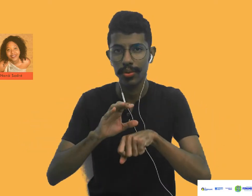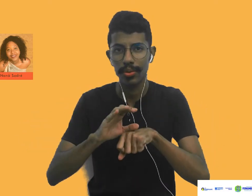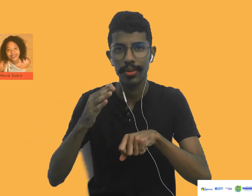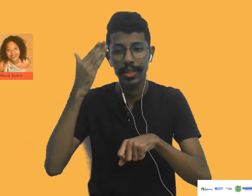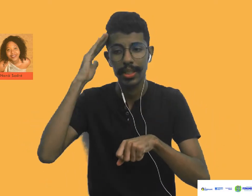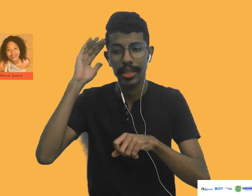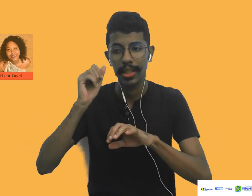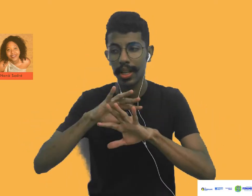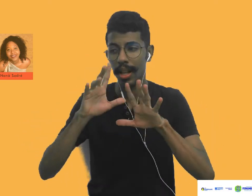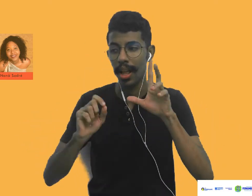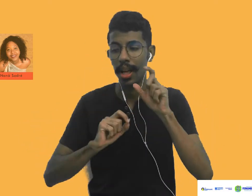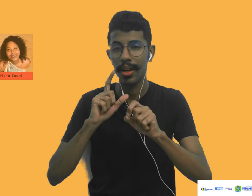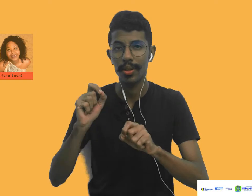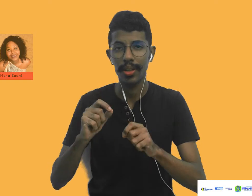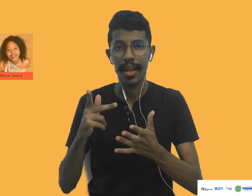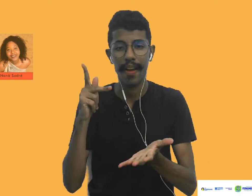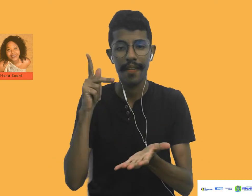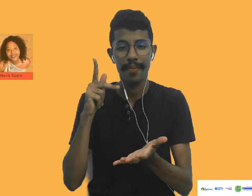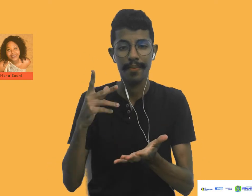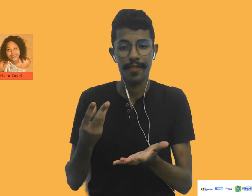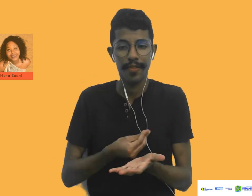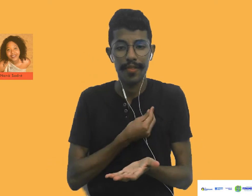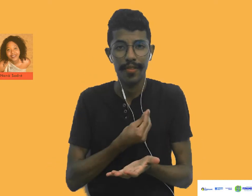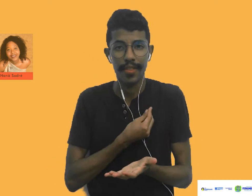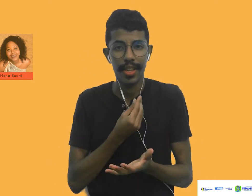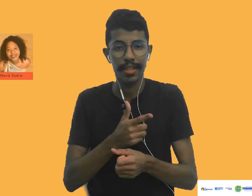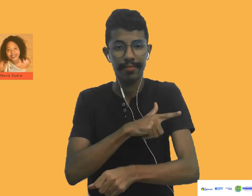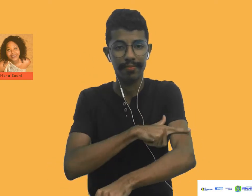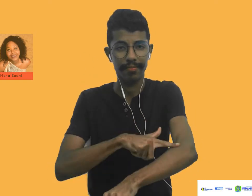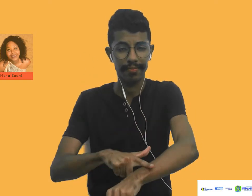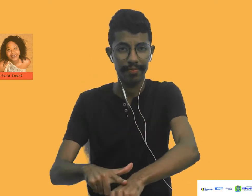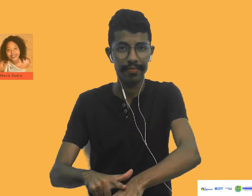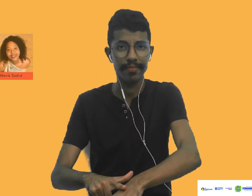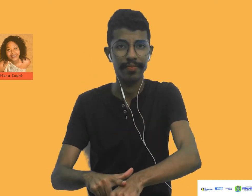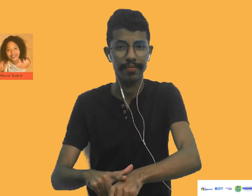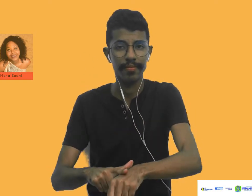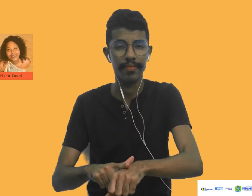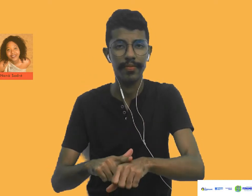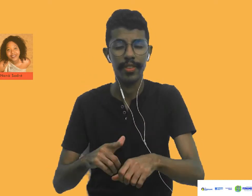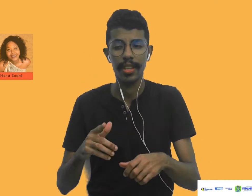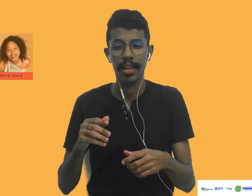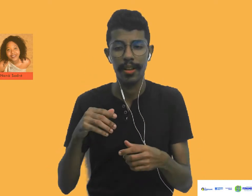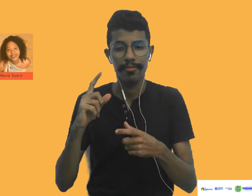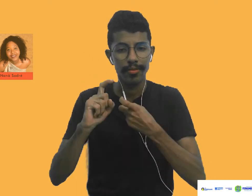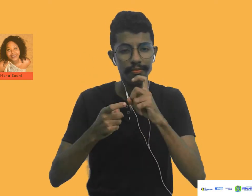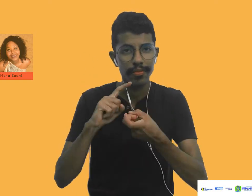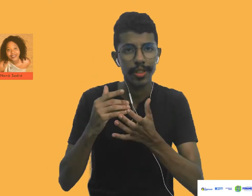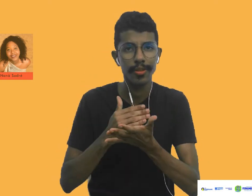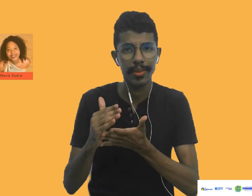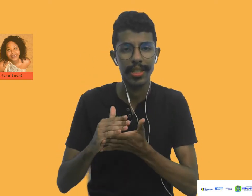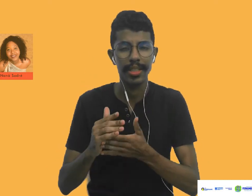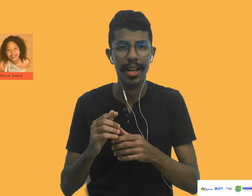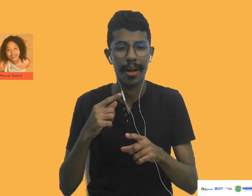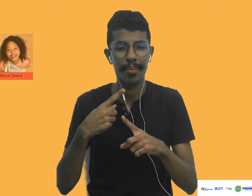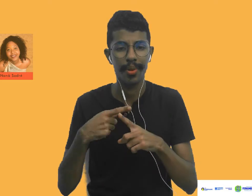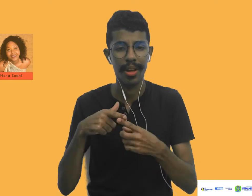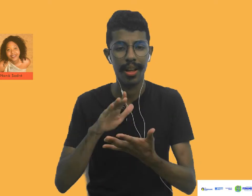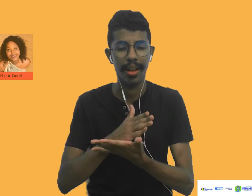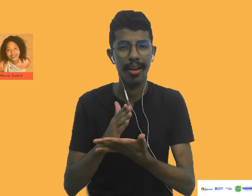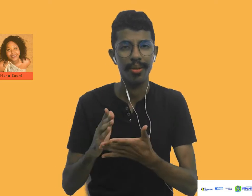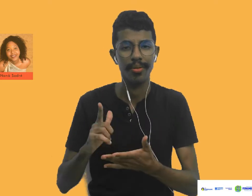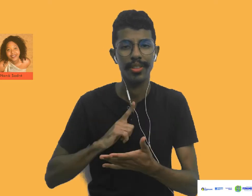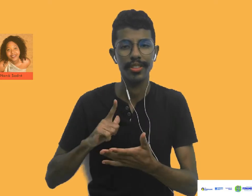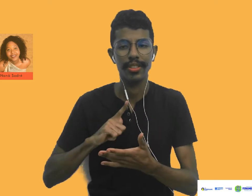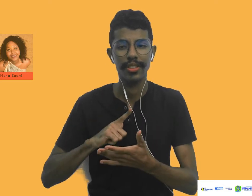reconheçam a realidade étnico-racial, né? Para que ela seja discutida, né? Algumas ações têm